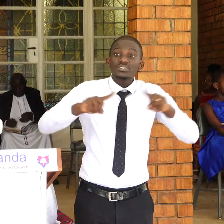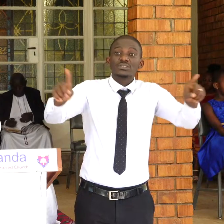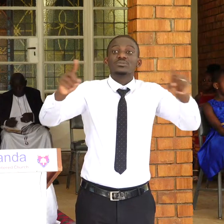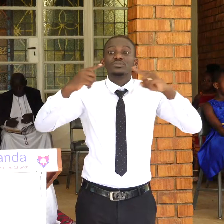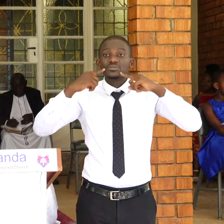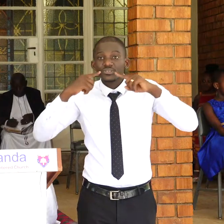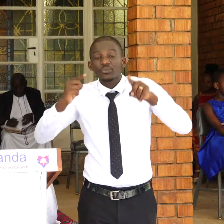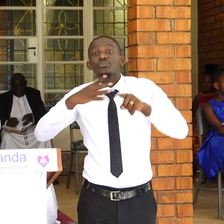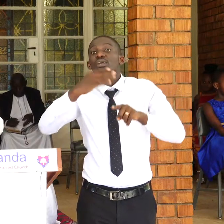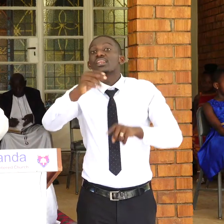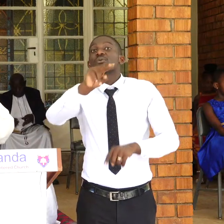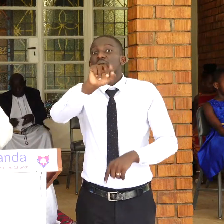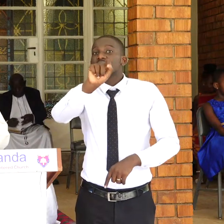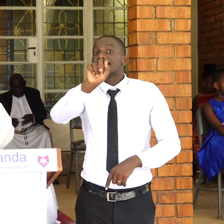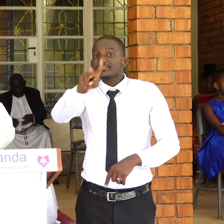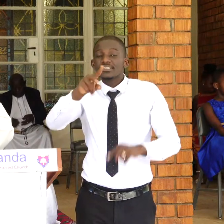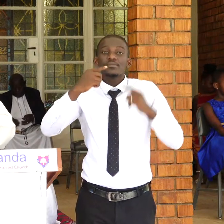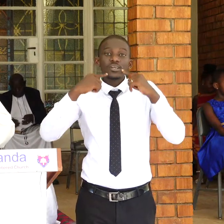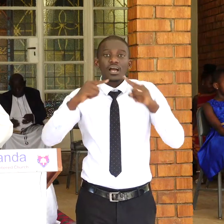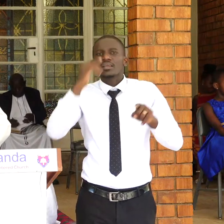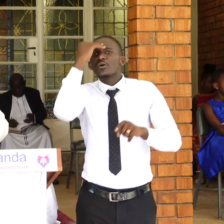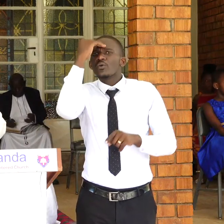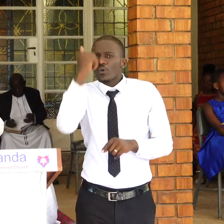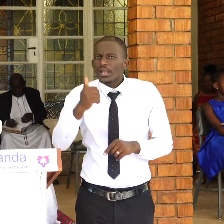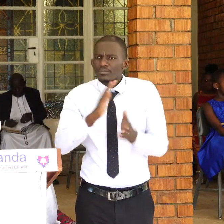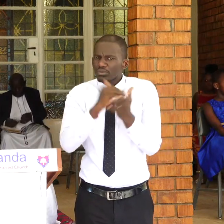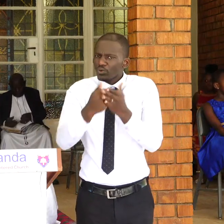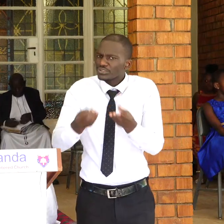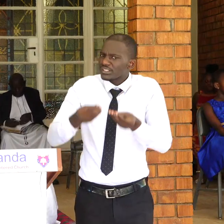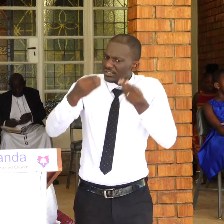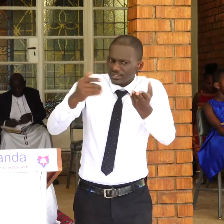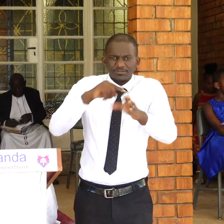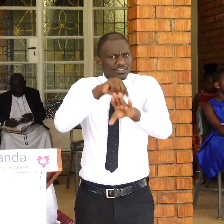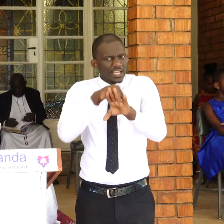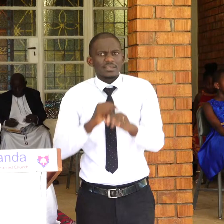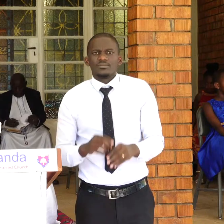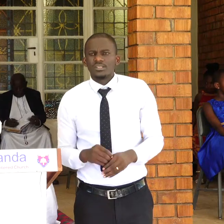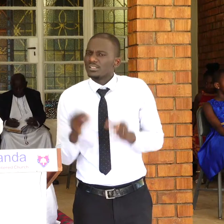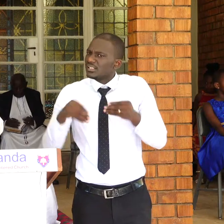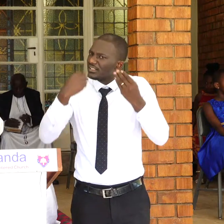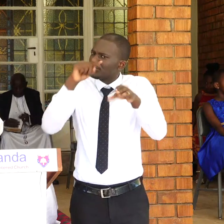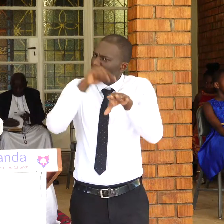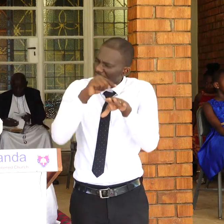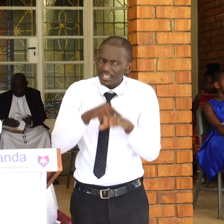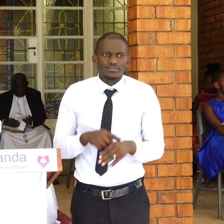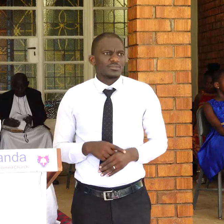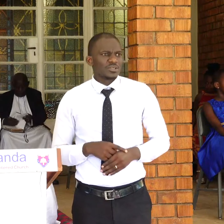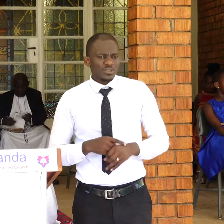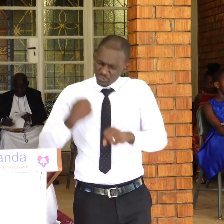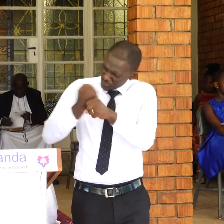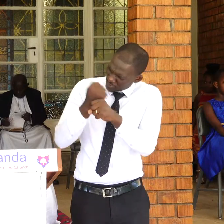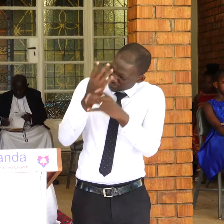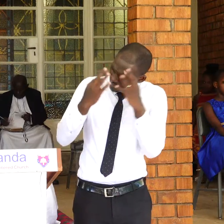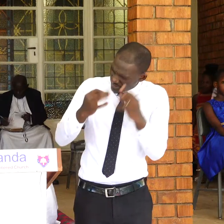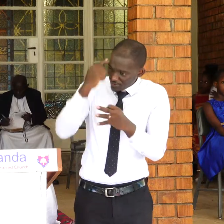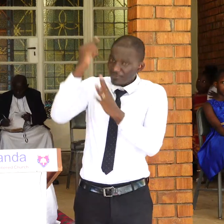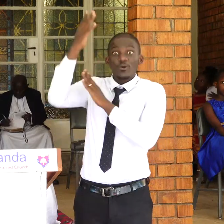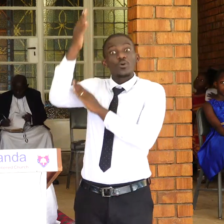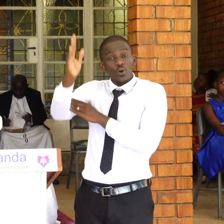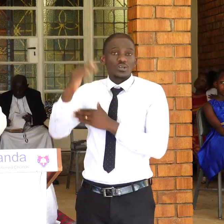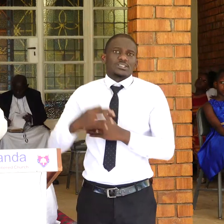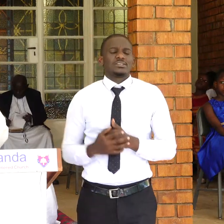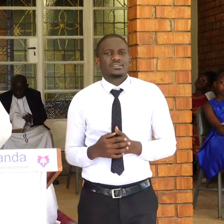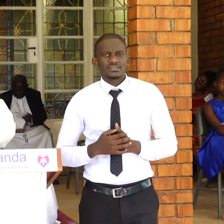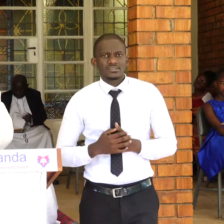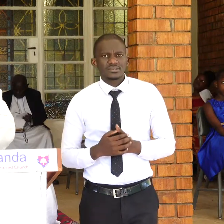mugendewa mugende ku NTV, kubanga bawaayo obudde bawaayo ekiseera okubaako kye bakolerani